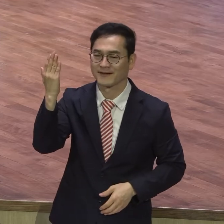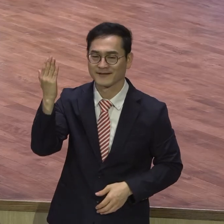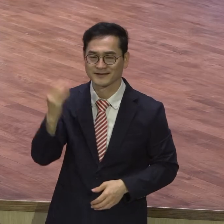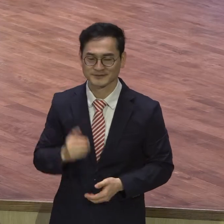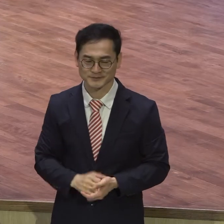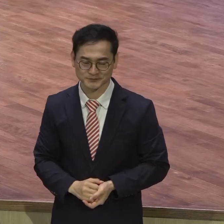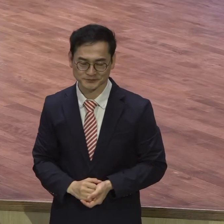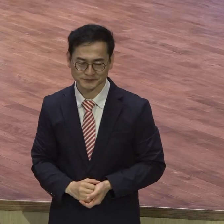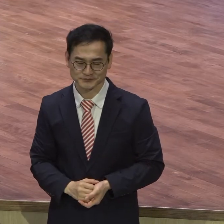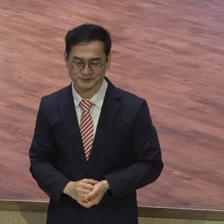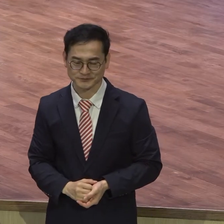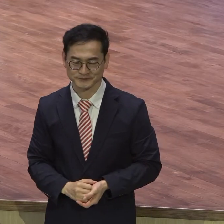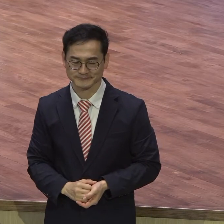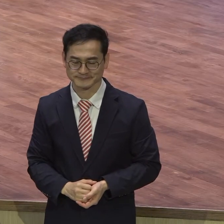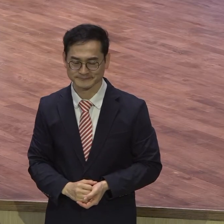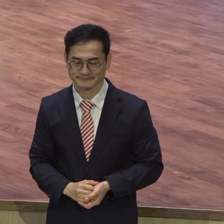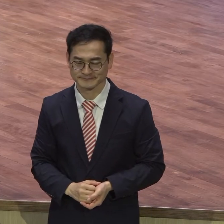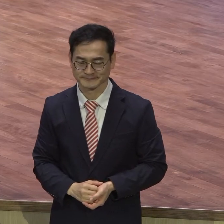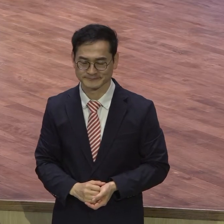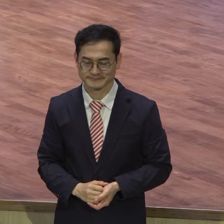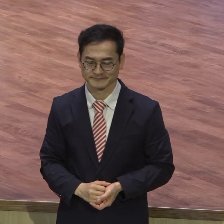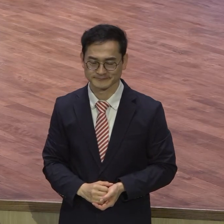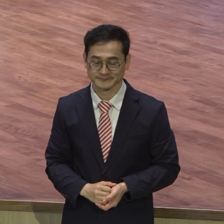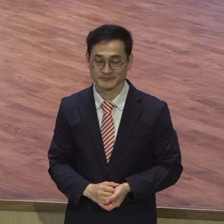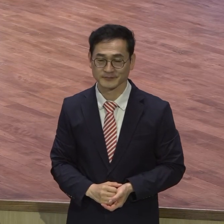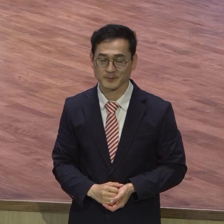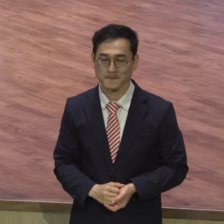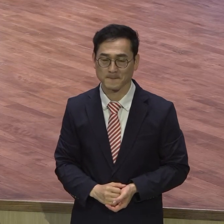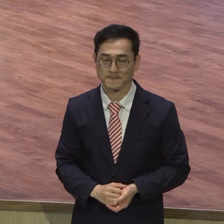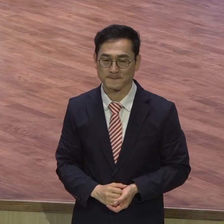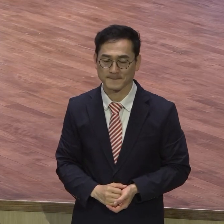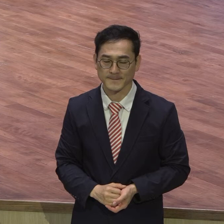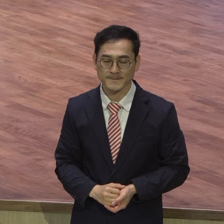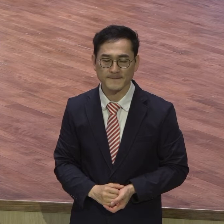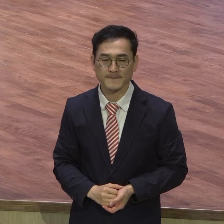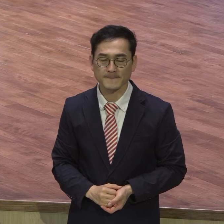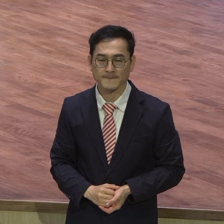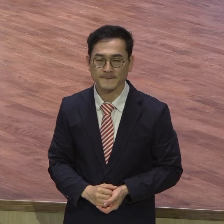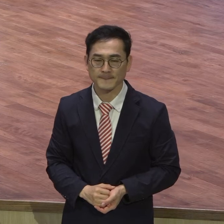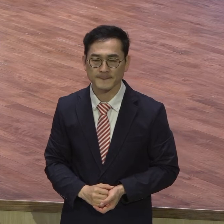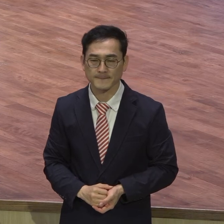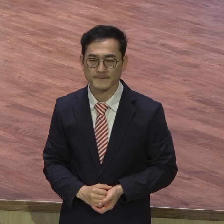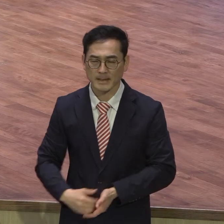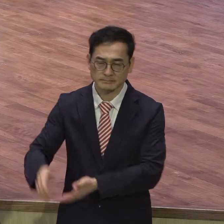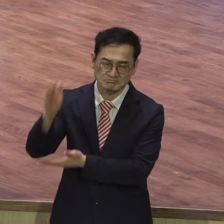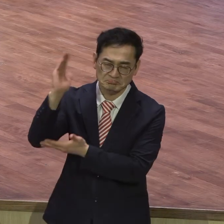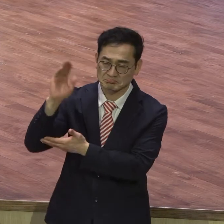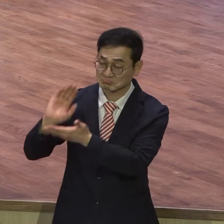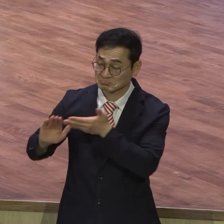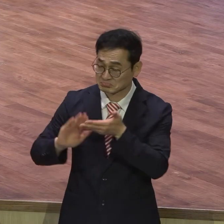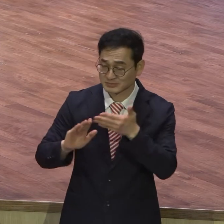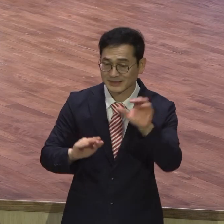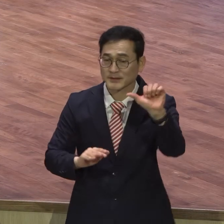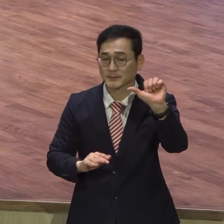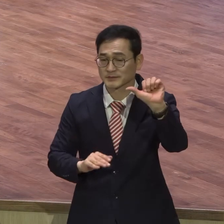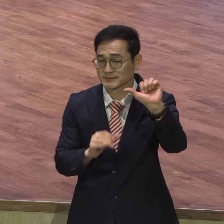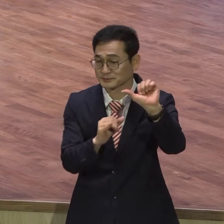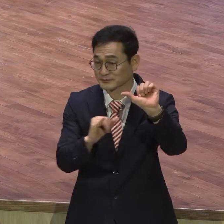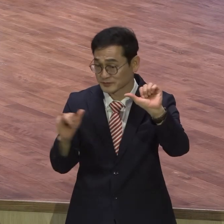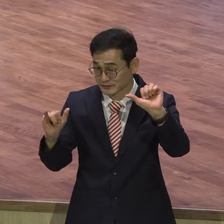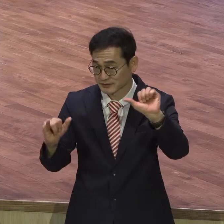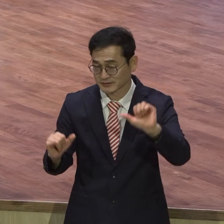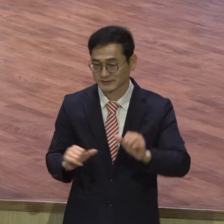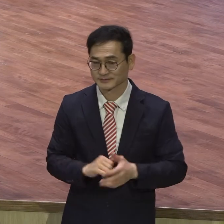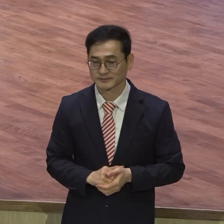특별히 이번에 다섯 번의 강의를 통해서 CVDIP 응답